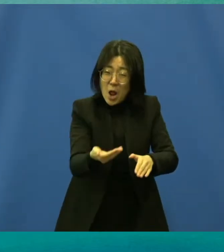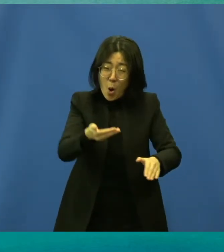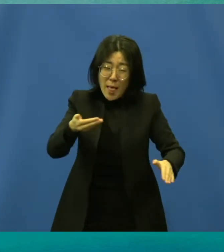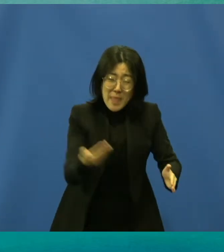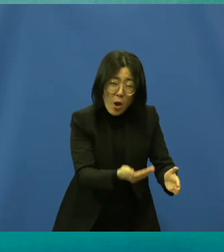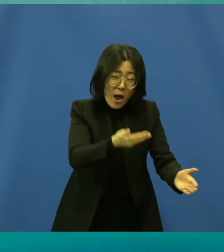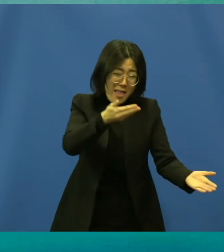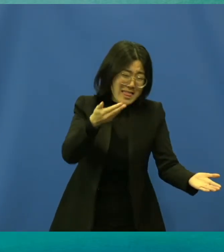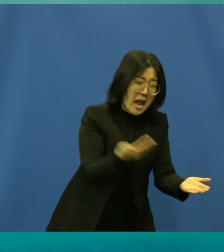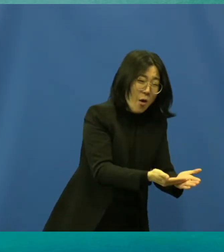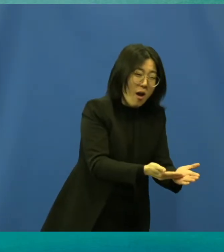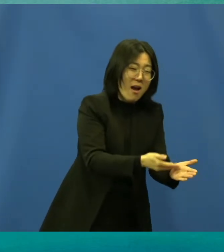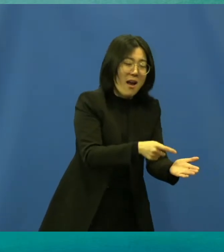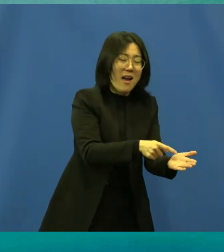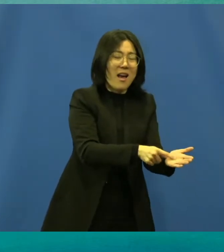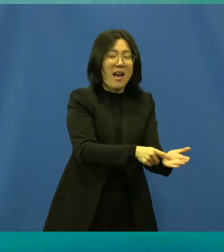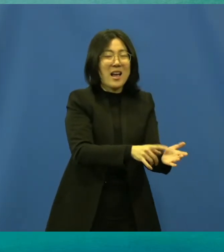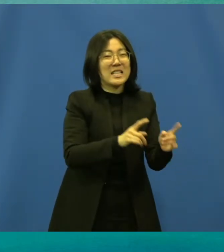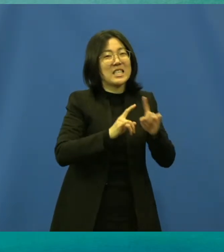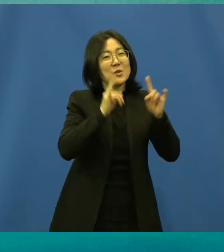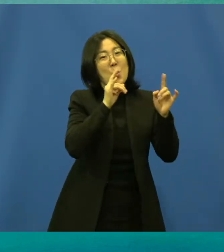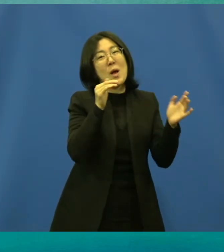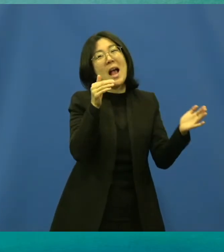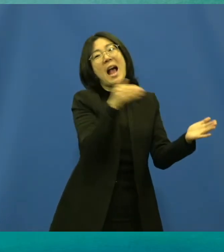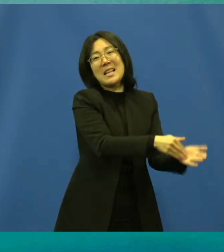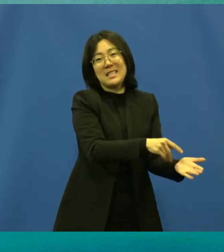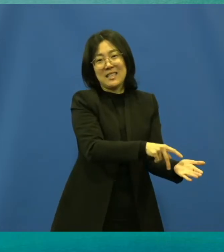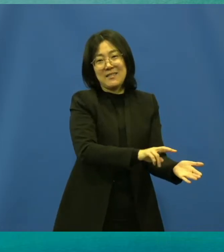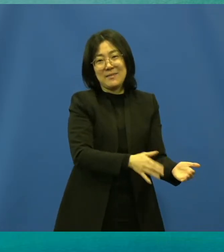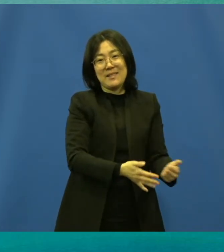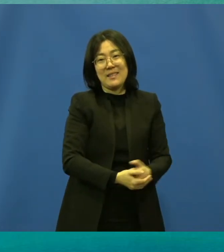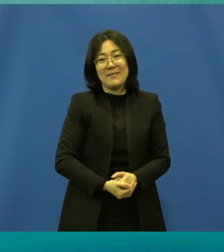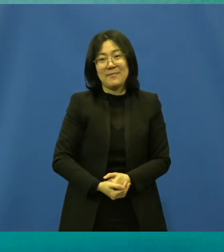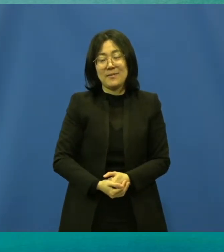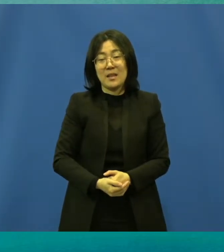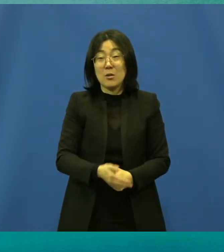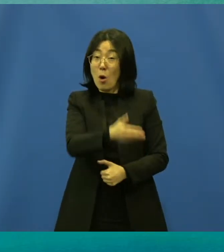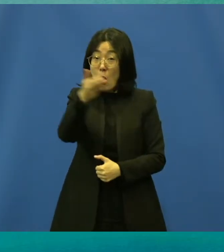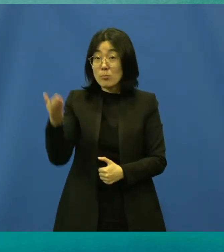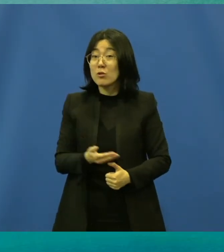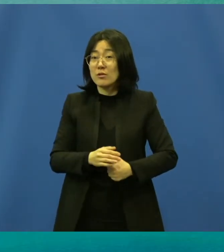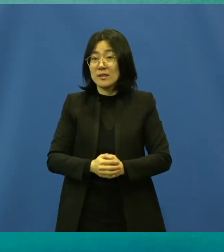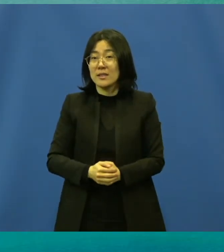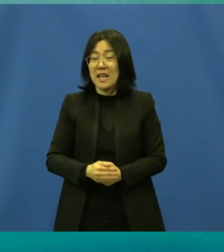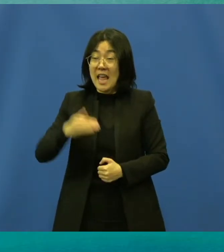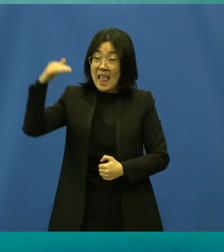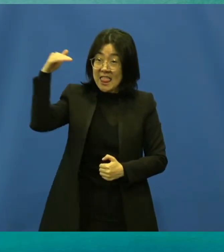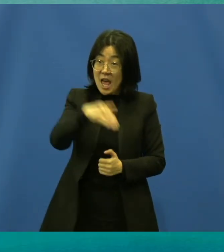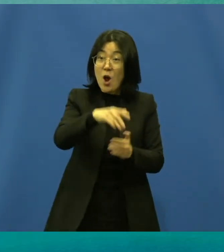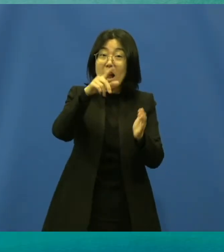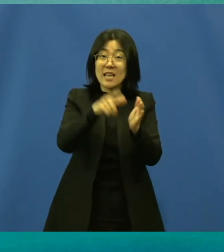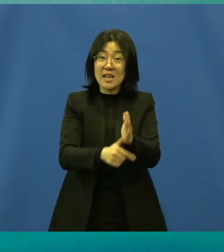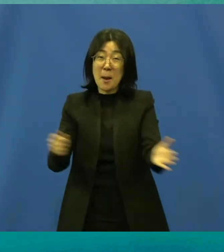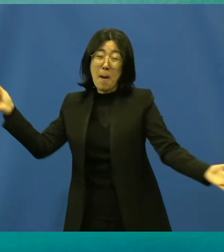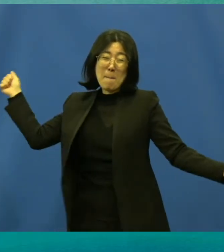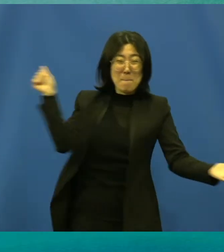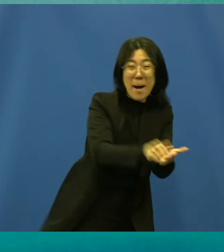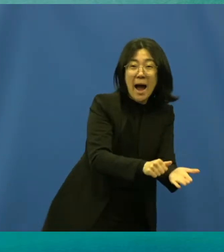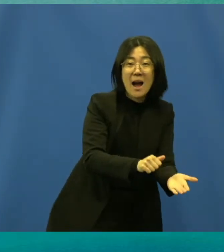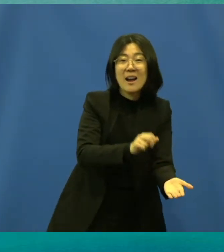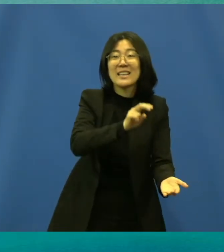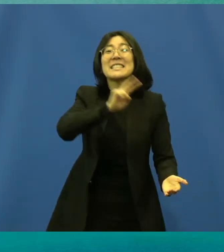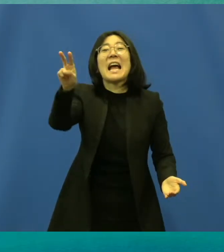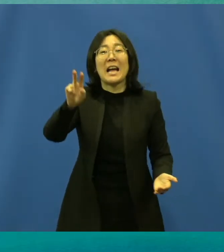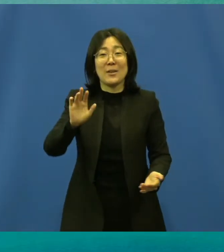그렇습니다. 여러분, 내려갈 때까지 내려가야 합니다. 내려갈 때는 내려갈 때까지 내려가야 됩니다. 바닥까지